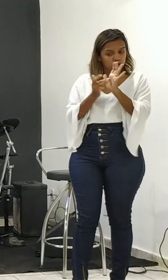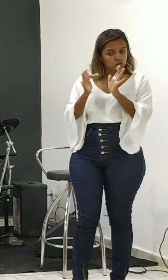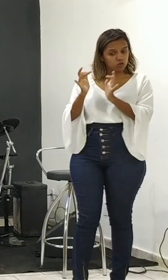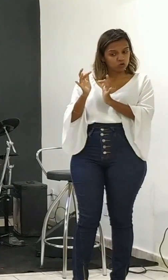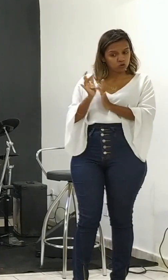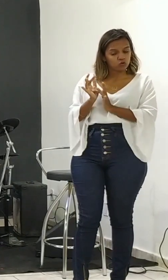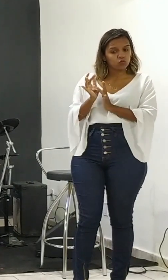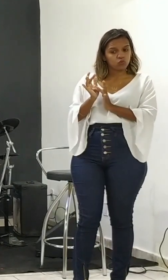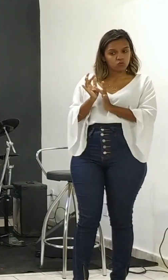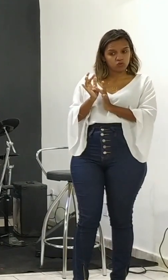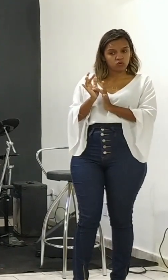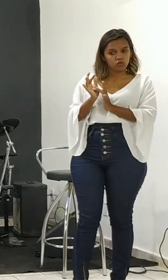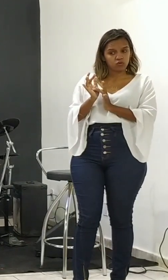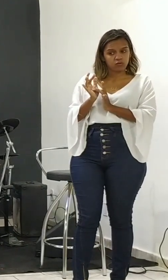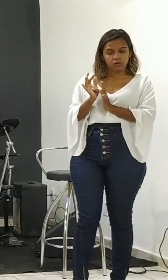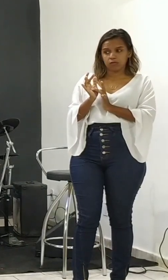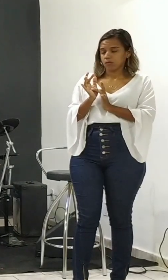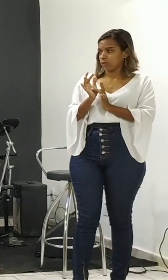Jesus